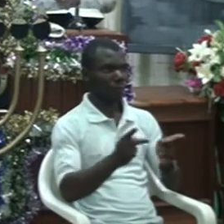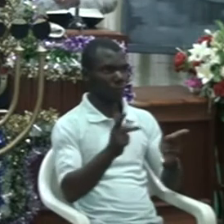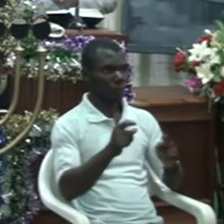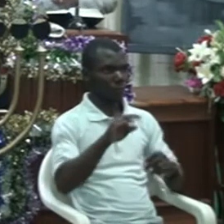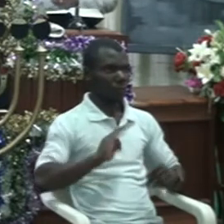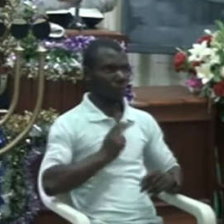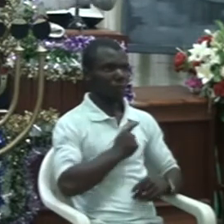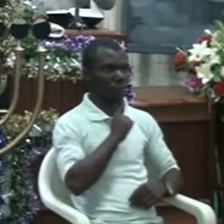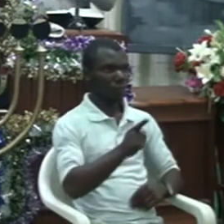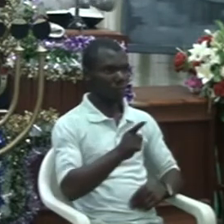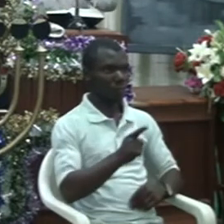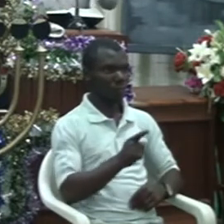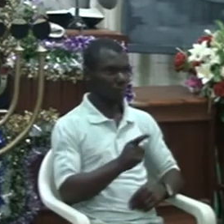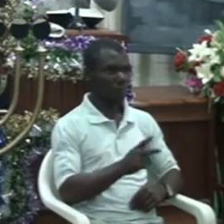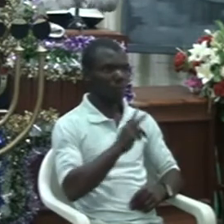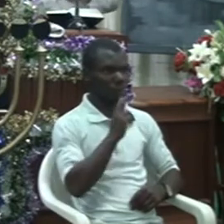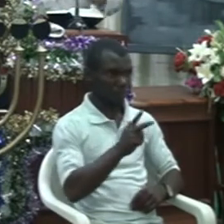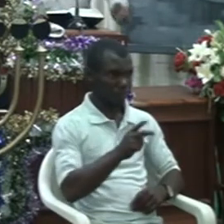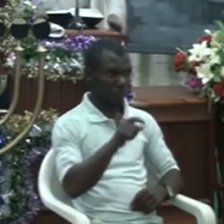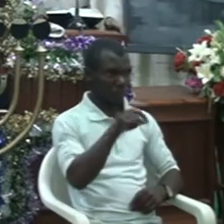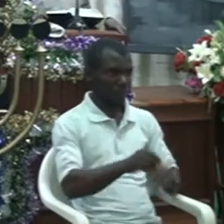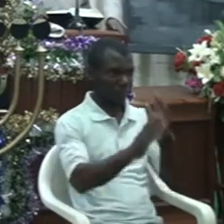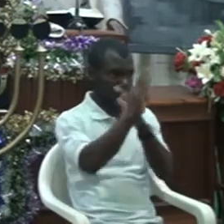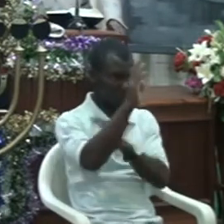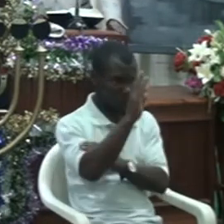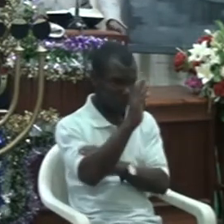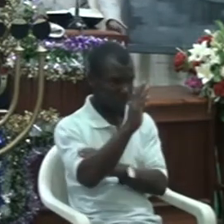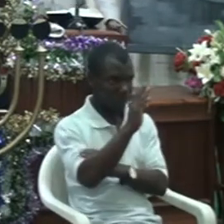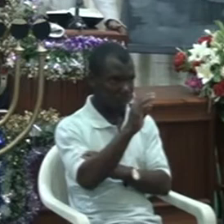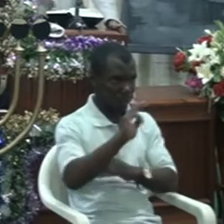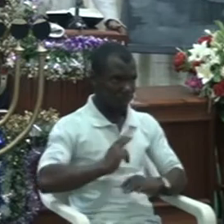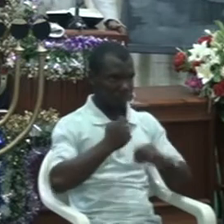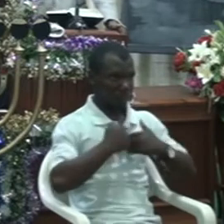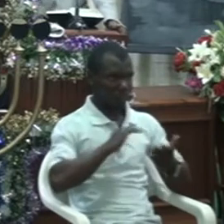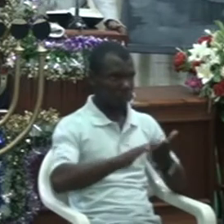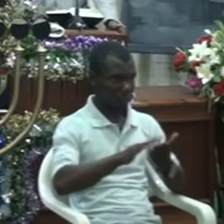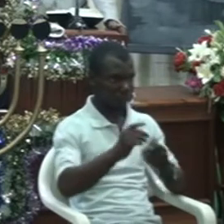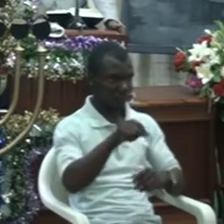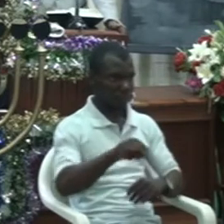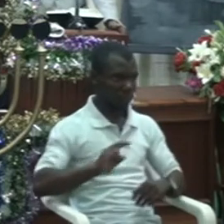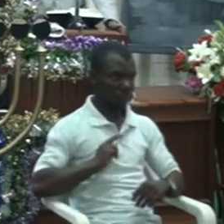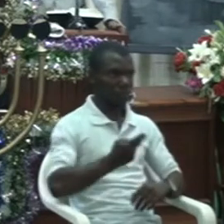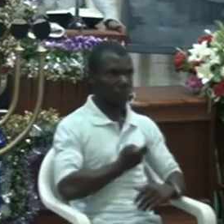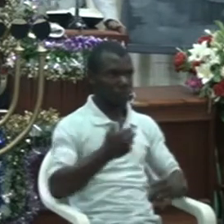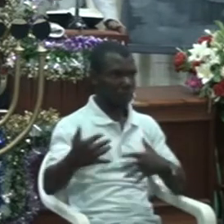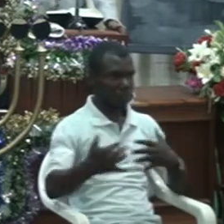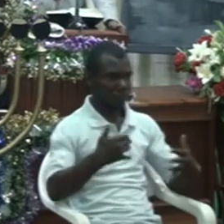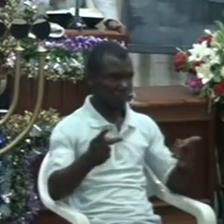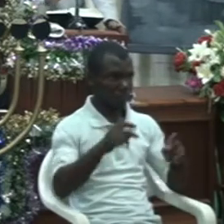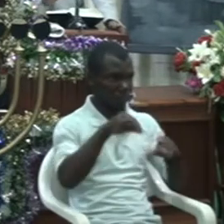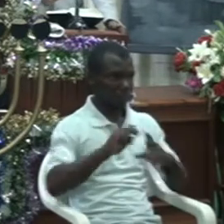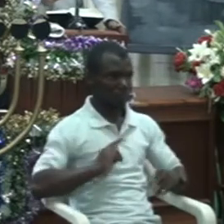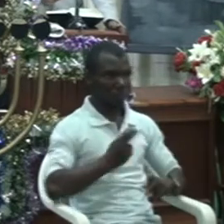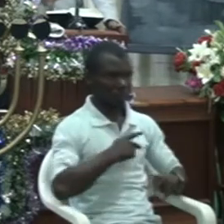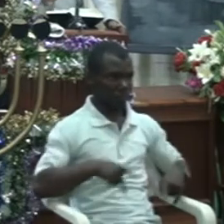pas parlé. Dieu nous a pardonné. Il y a quoi, maman, tout ça, mais nous combattons contre le péché dans notre vie. Mais quoi, tout n'a pas gagné, mais